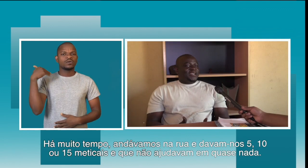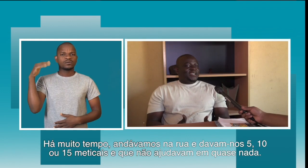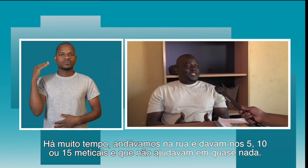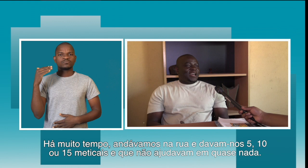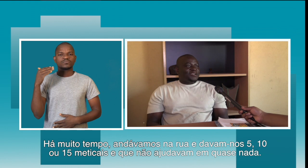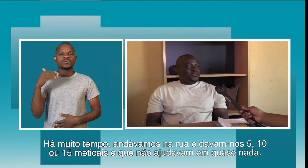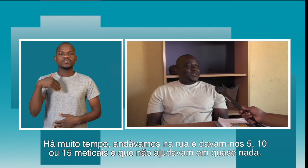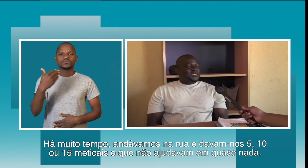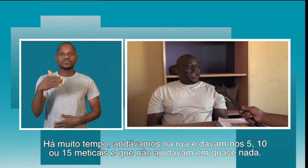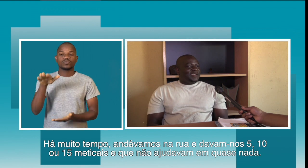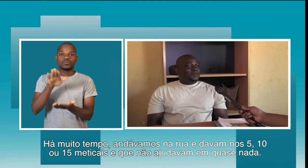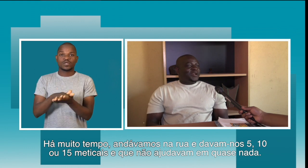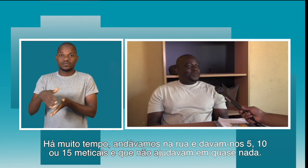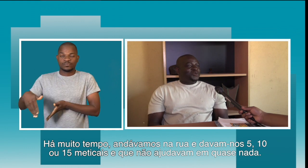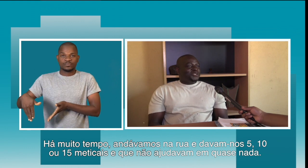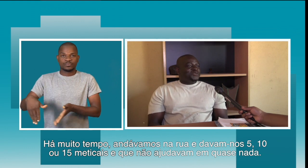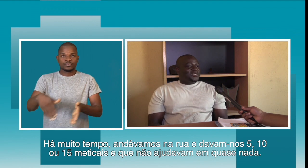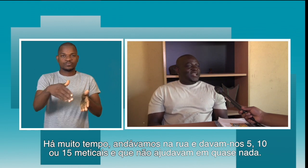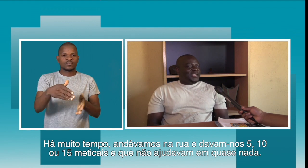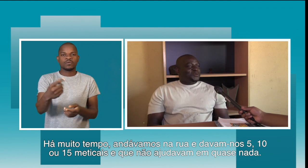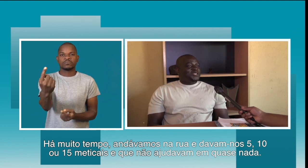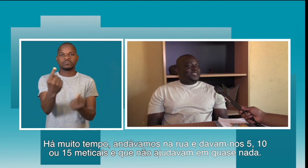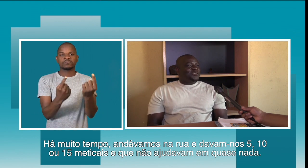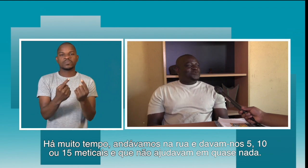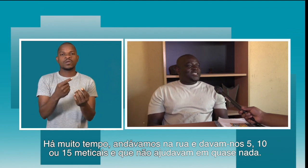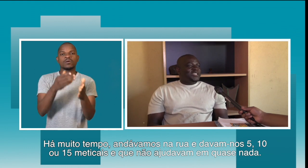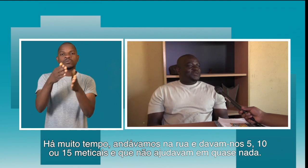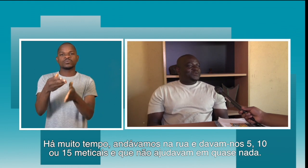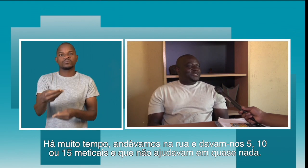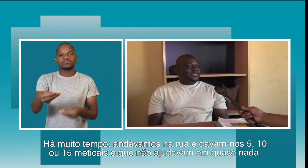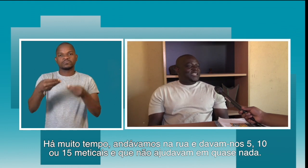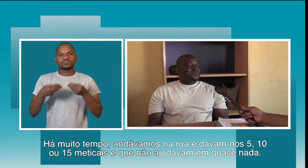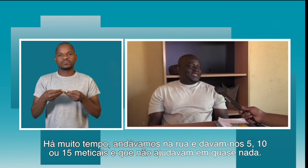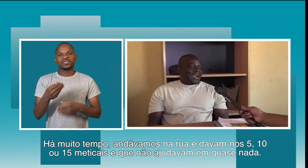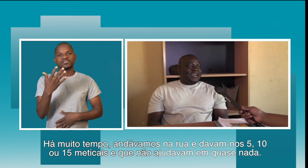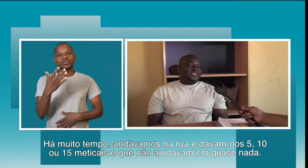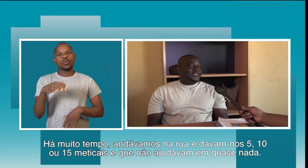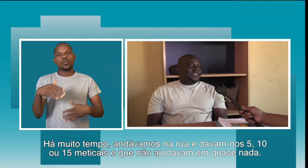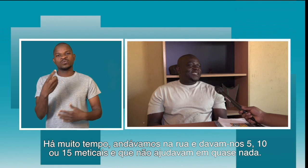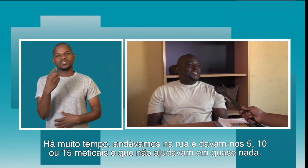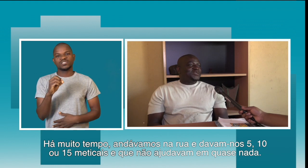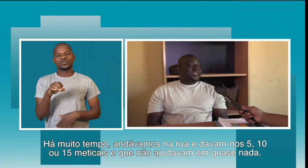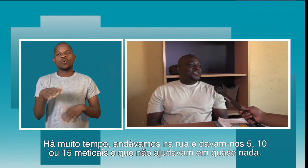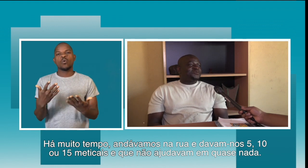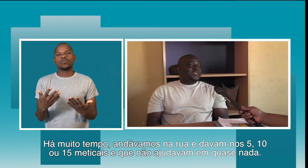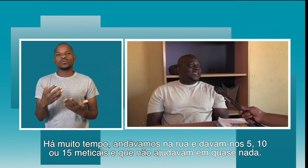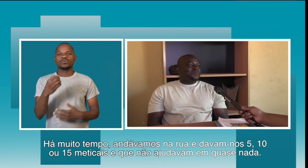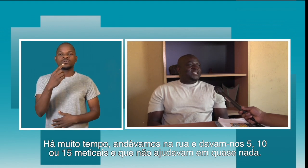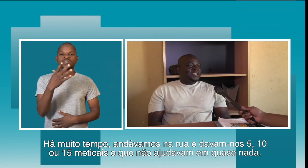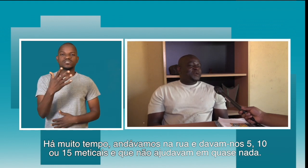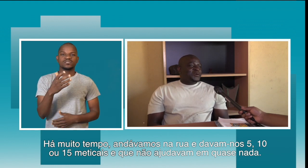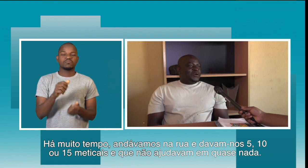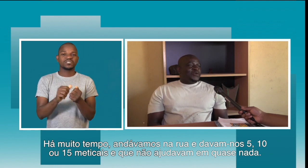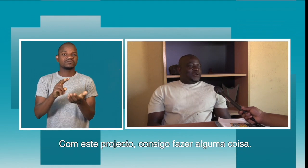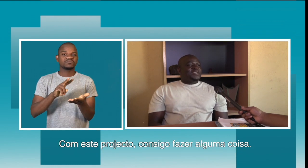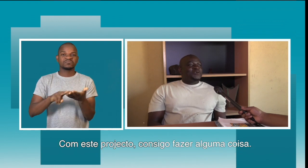você estar numa estrada para depois, alguém pode te dar uns 5, 10 mil de cais, 15 mil de cais, valia nada.